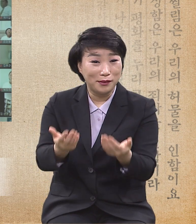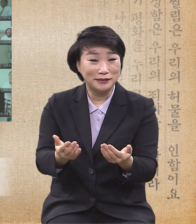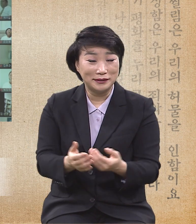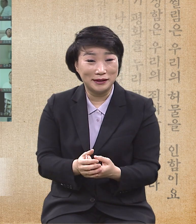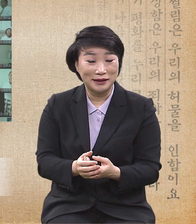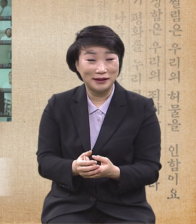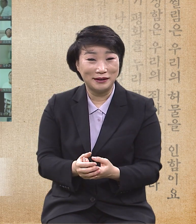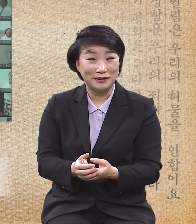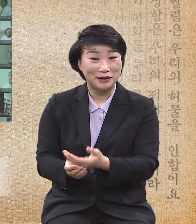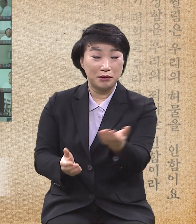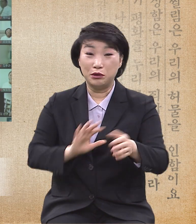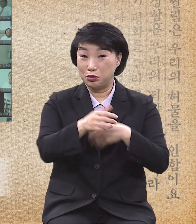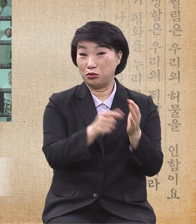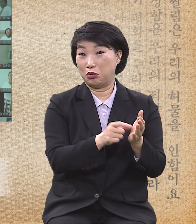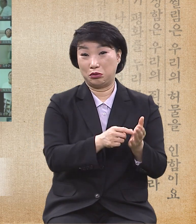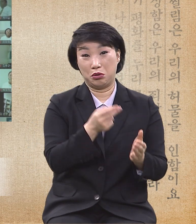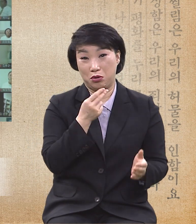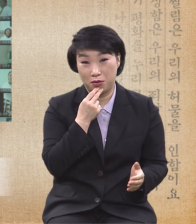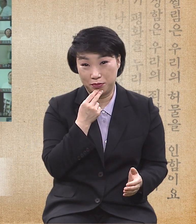그러면 성경에 없는 소리예요.